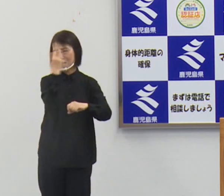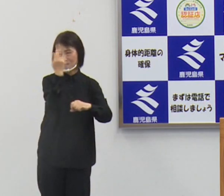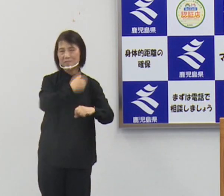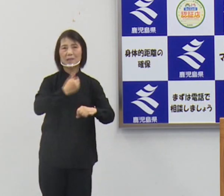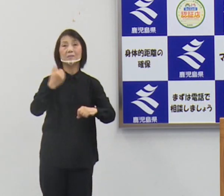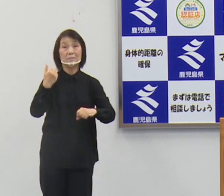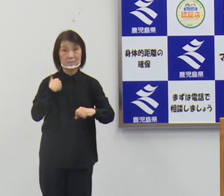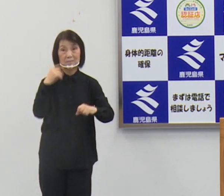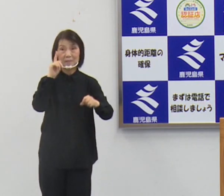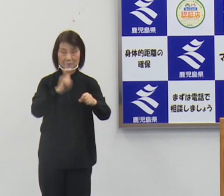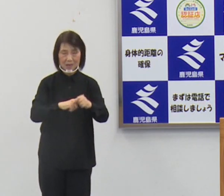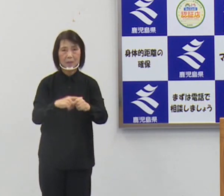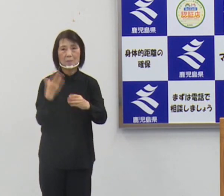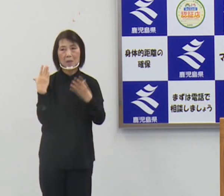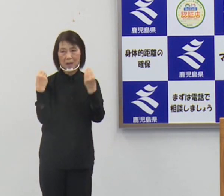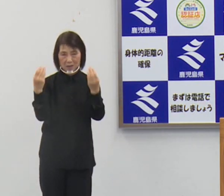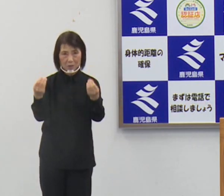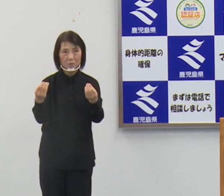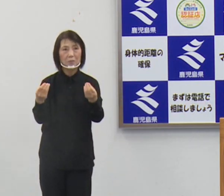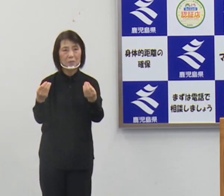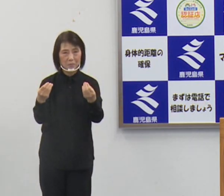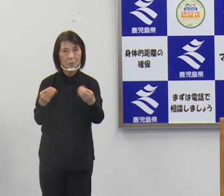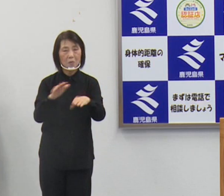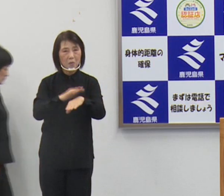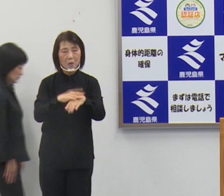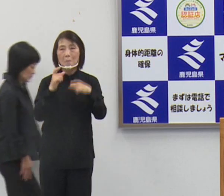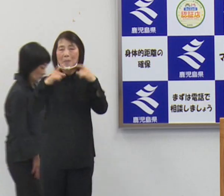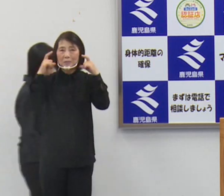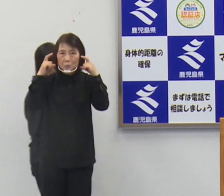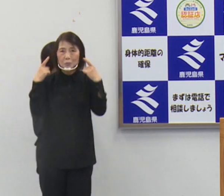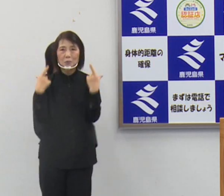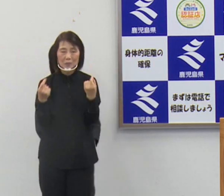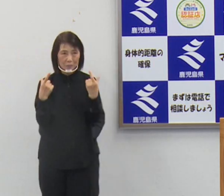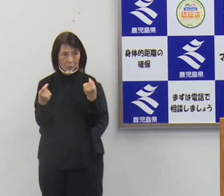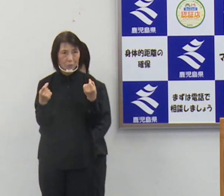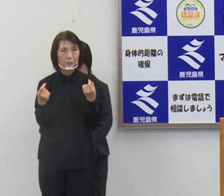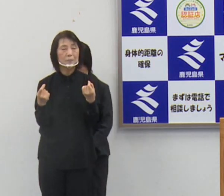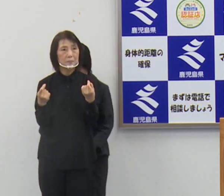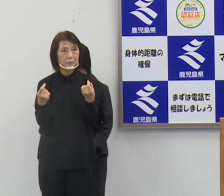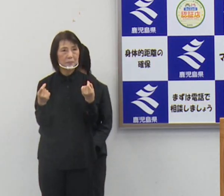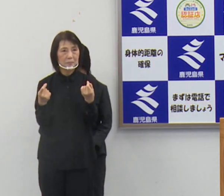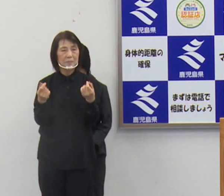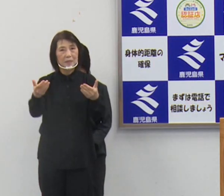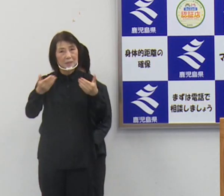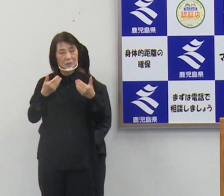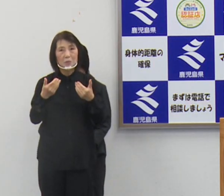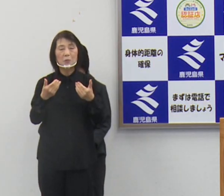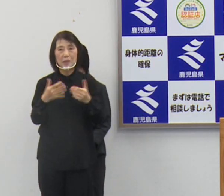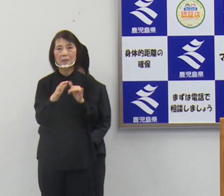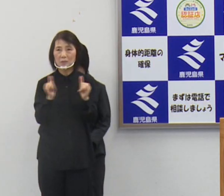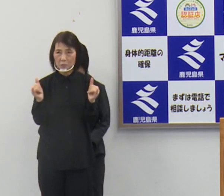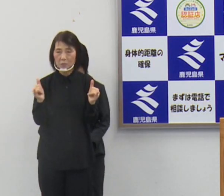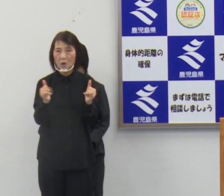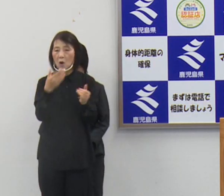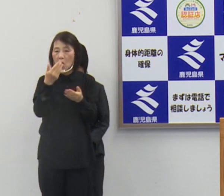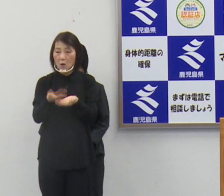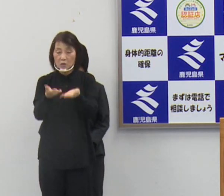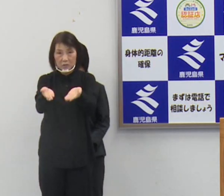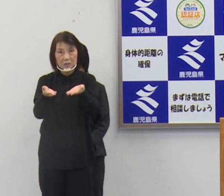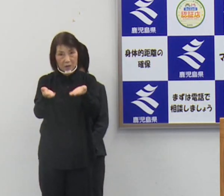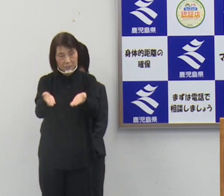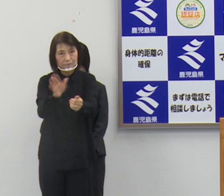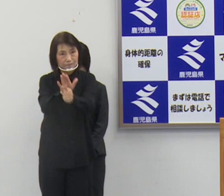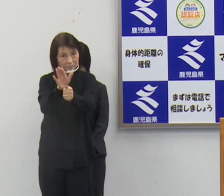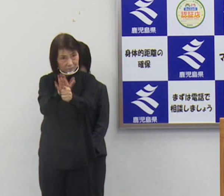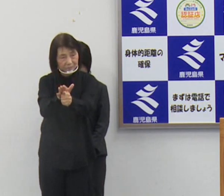ように電話での健康観察やパルスオキシメーターの活用、必要な方への食料支援などを進め